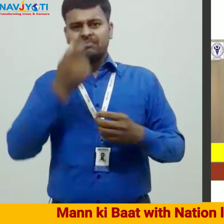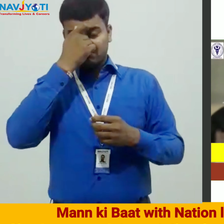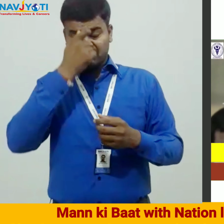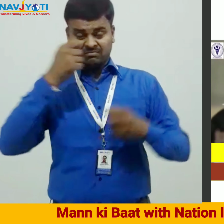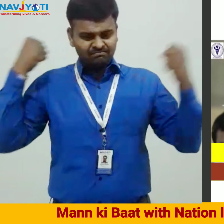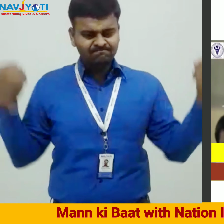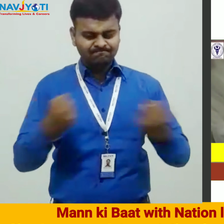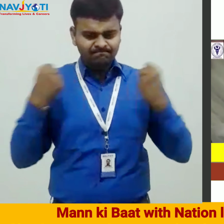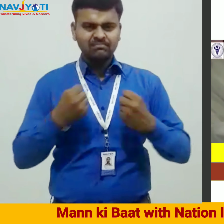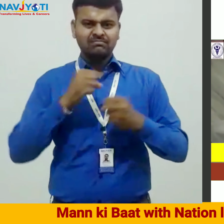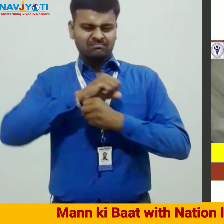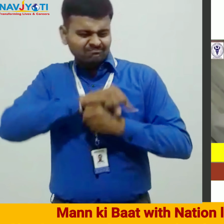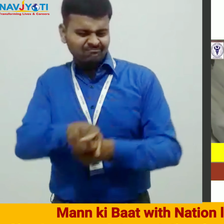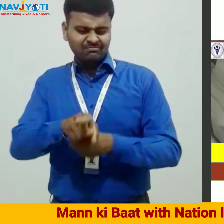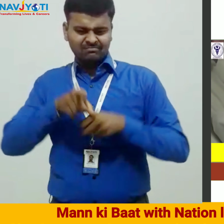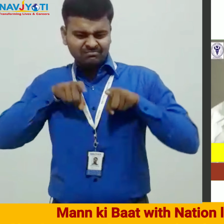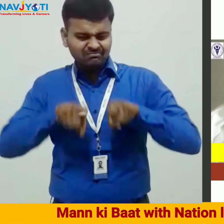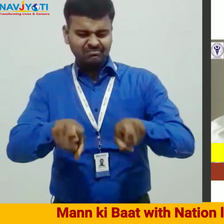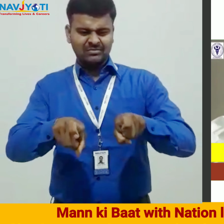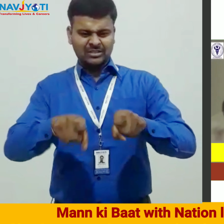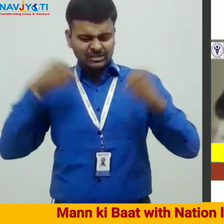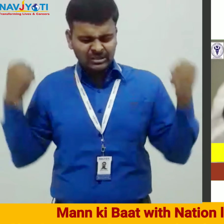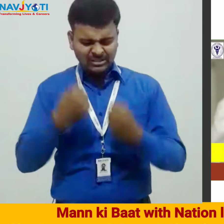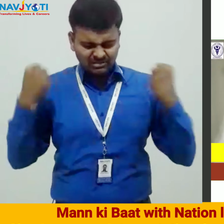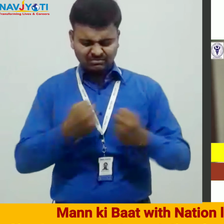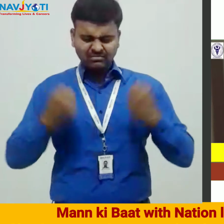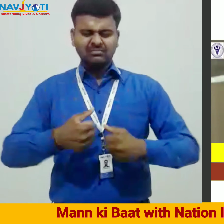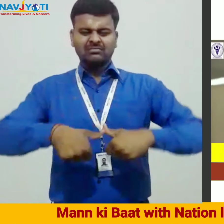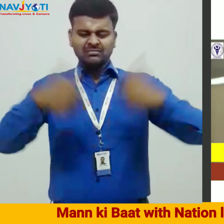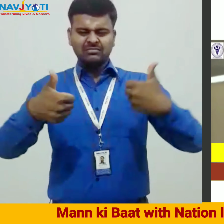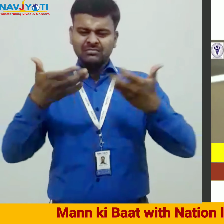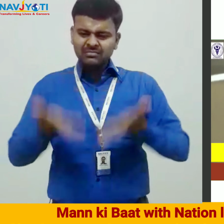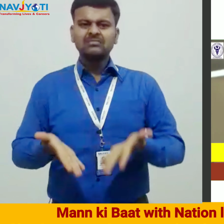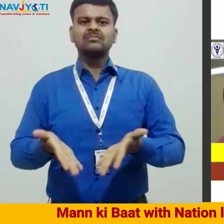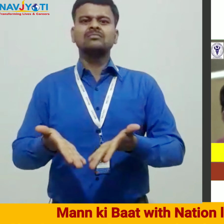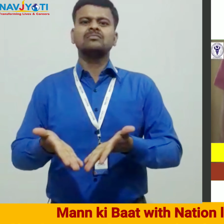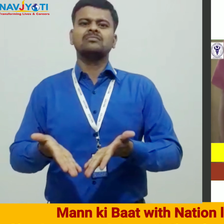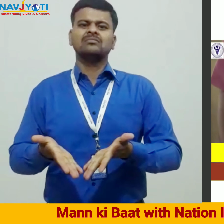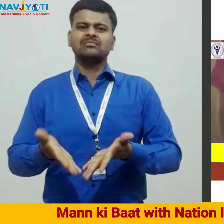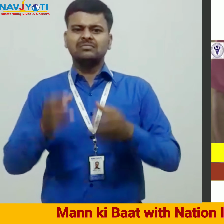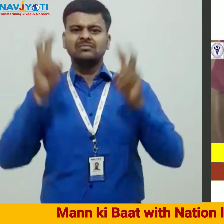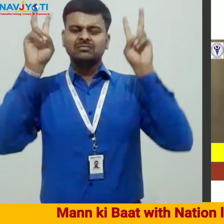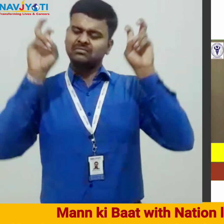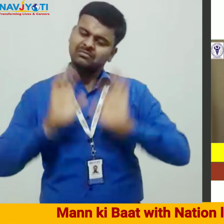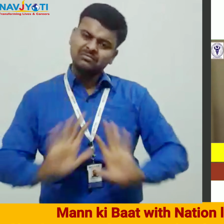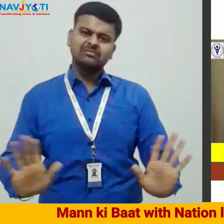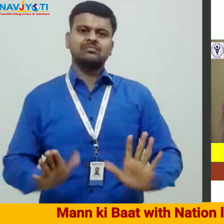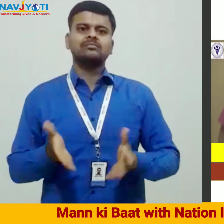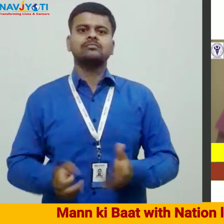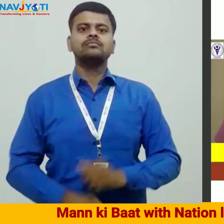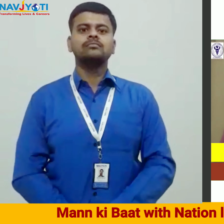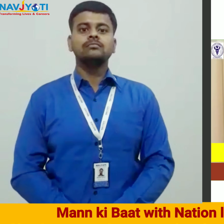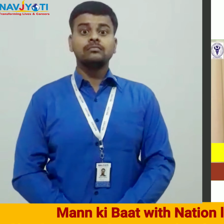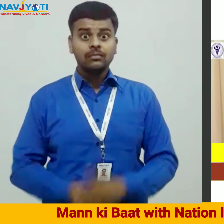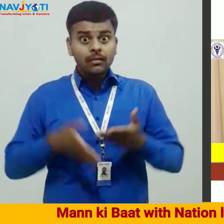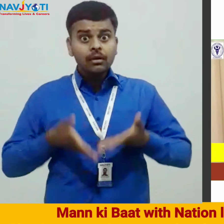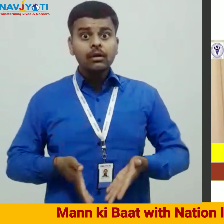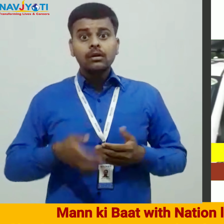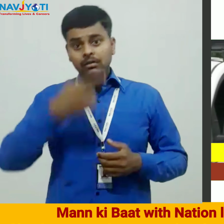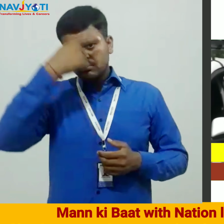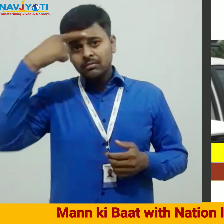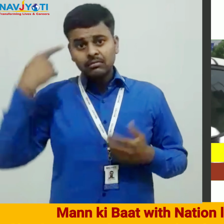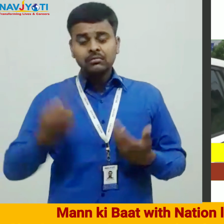उसके पास कोरोना से लड़ने और जीतने का यही एक तरीका है। और हम भाग्यशाली